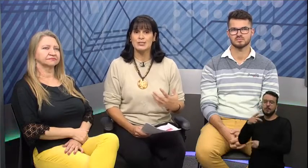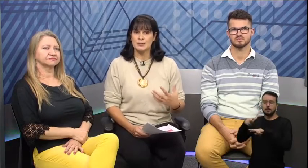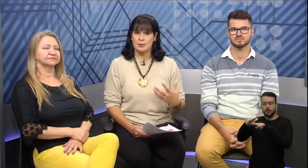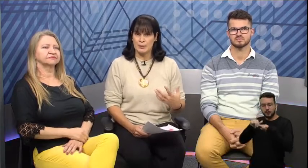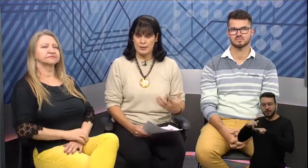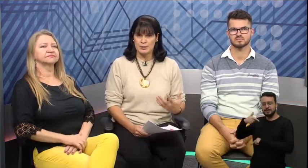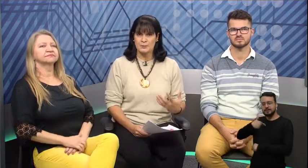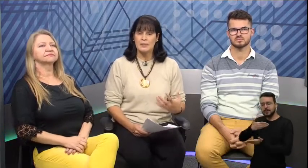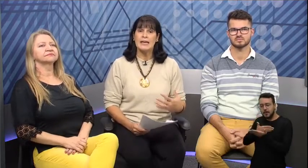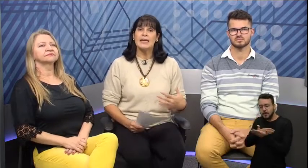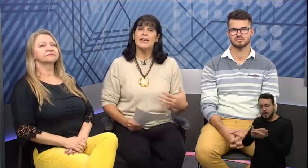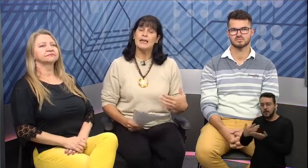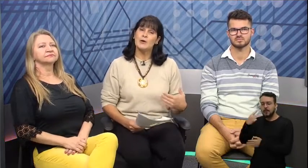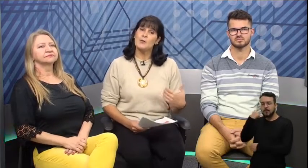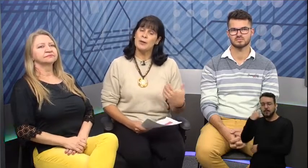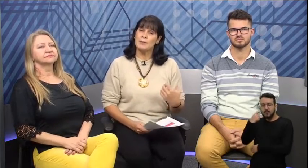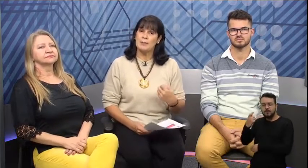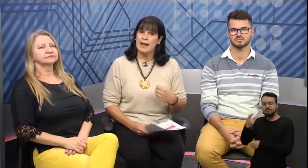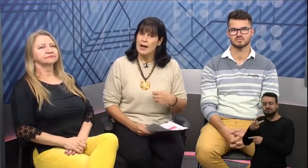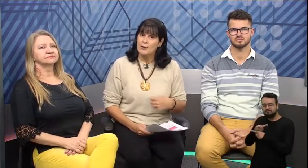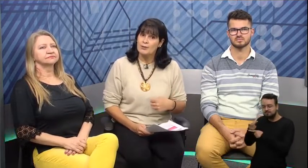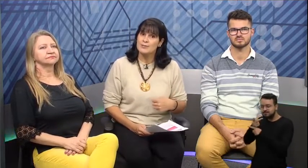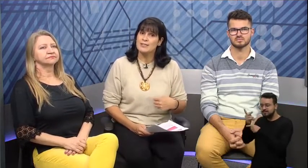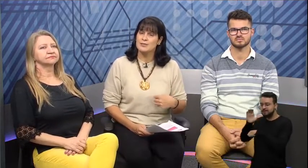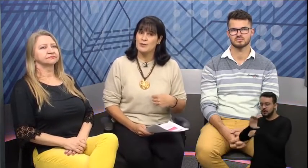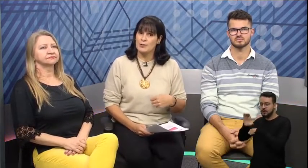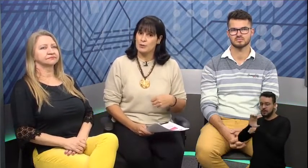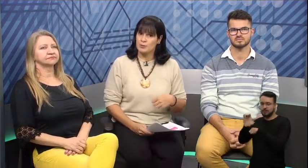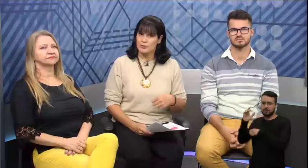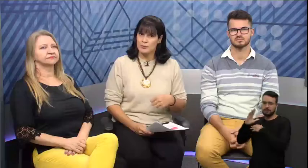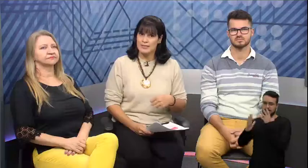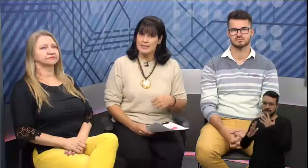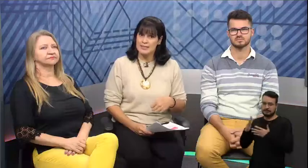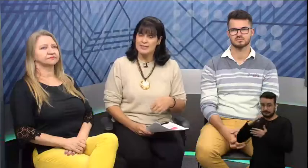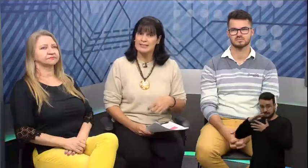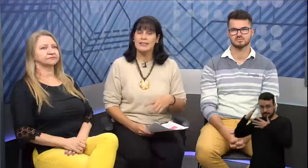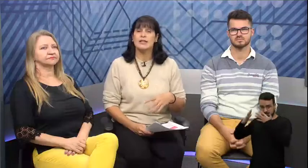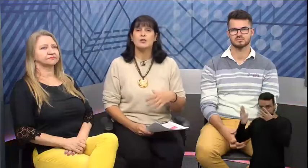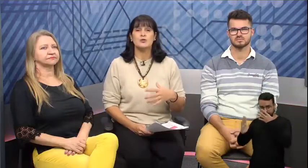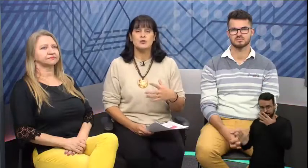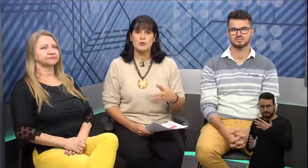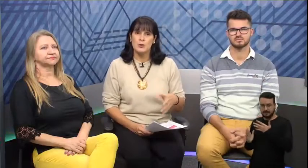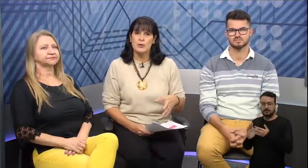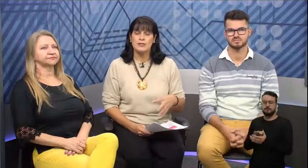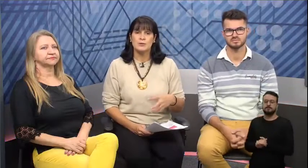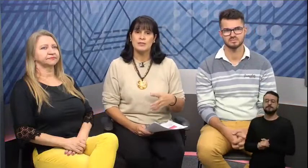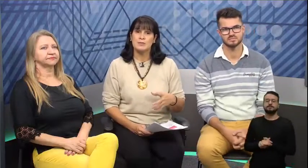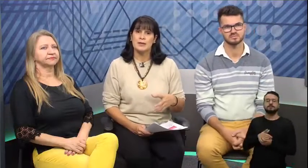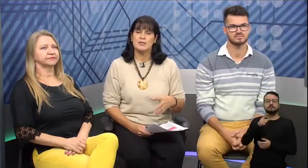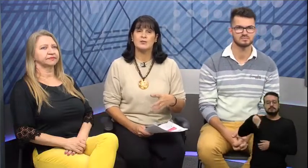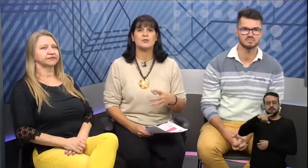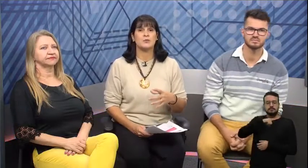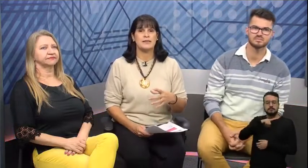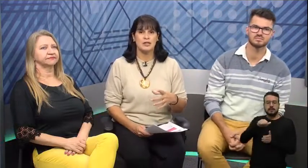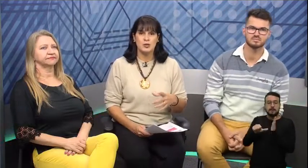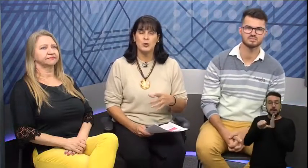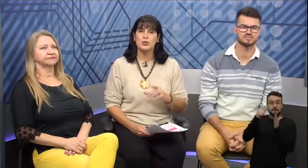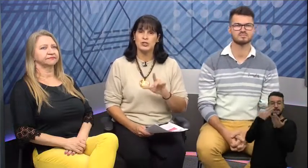tanto aprende. E como na primeira aula vocês tiveram com a professora Sandra noções, algumas explicações sobre a